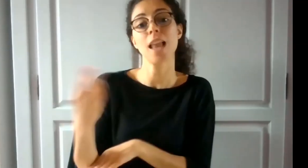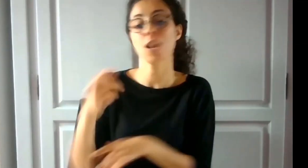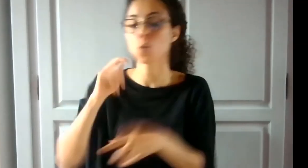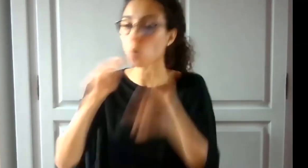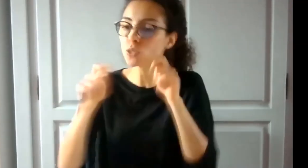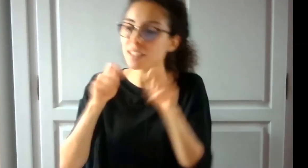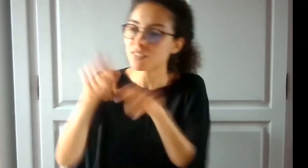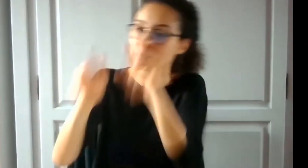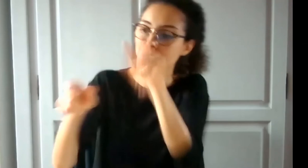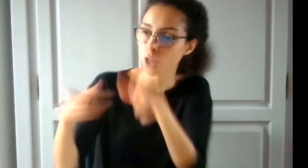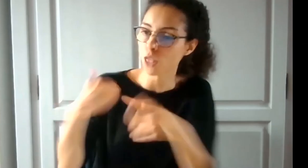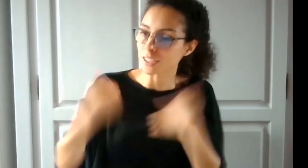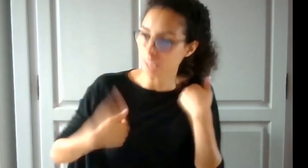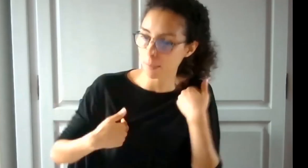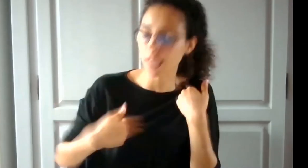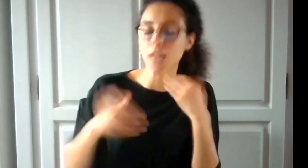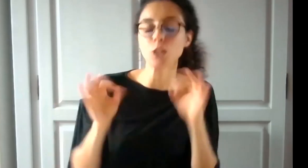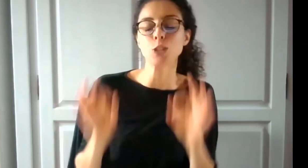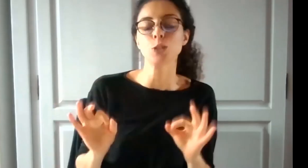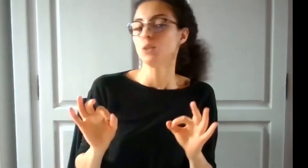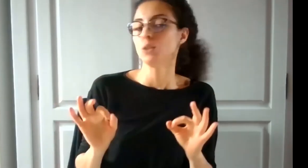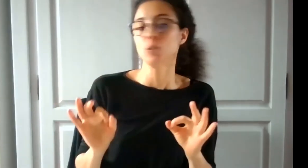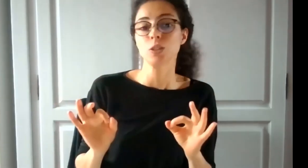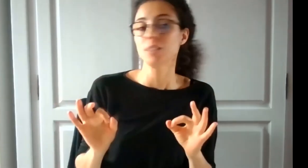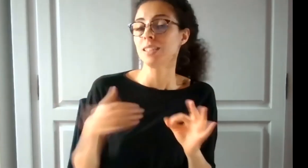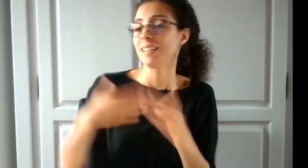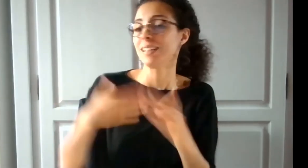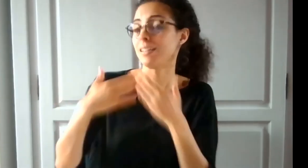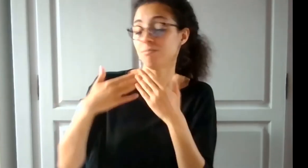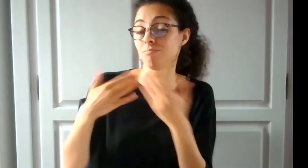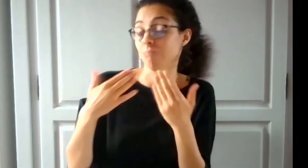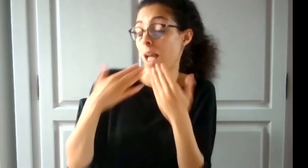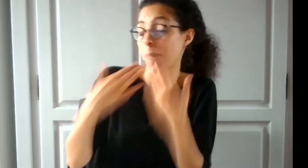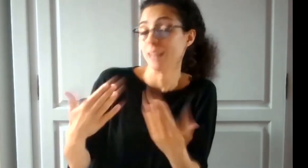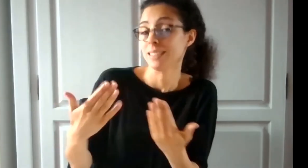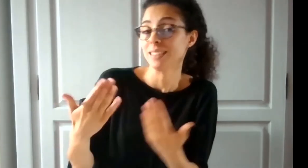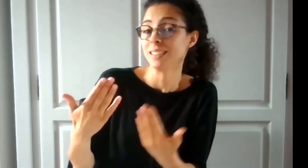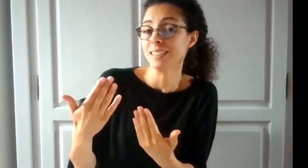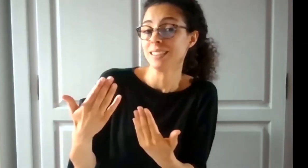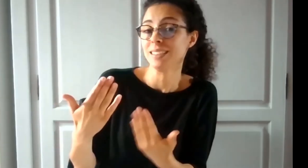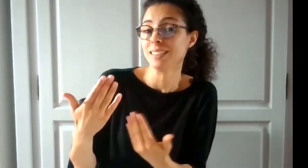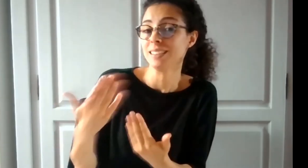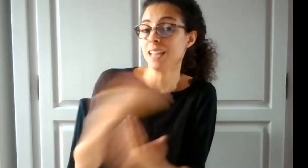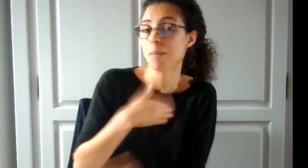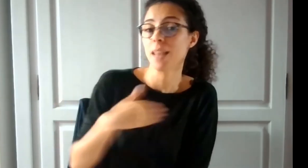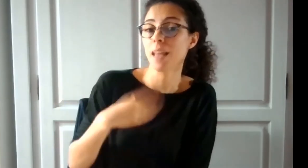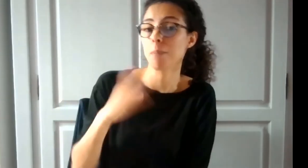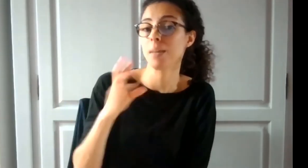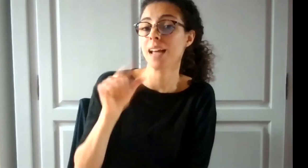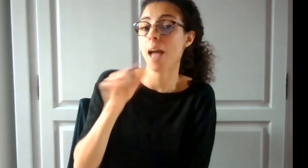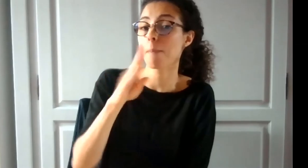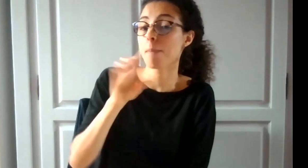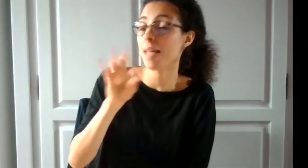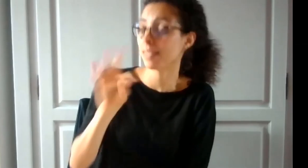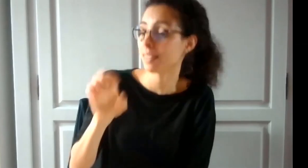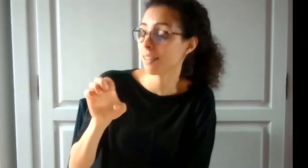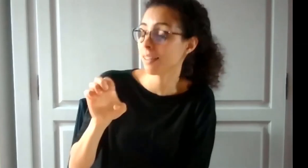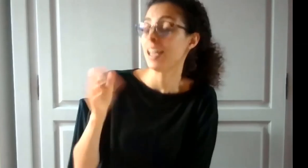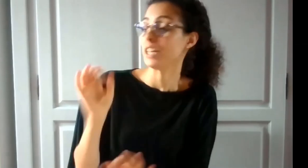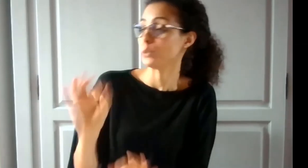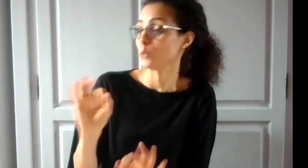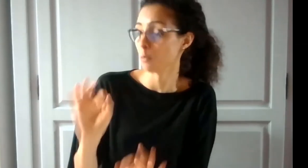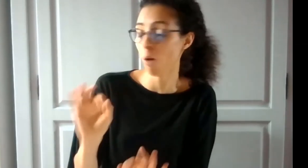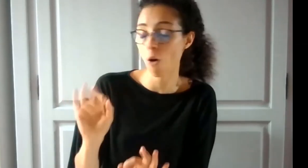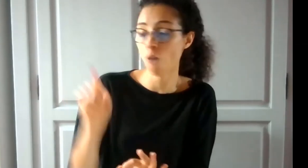handicapées, qui vous doit beaucoup, Sophie, dans votre relation à la commission emploi du CNCPH, et rappeler que